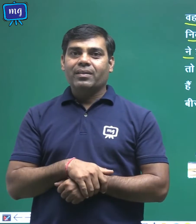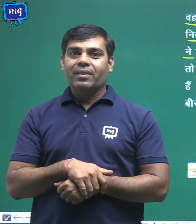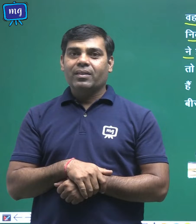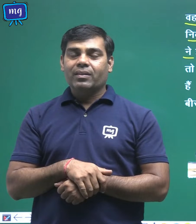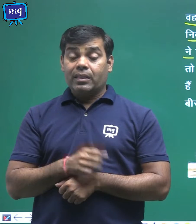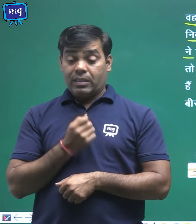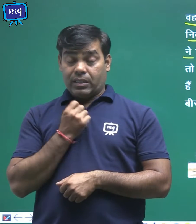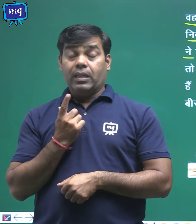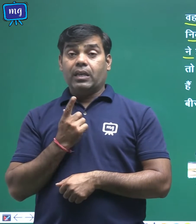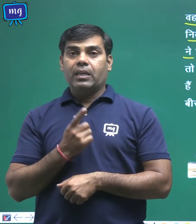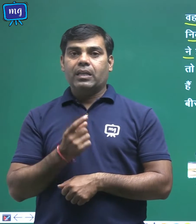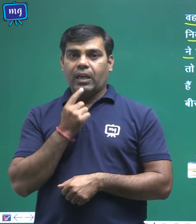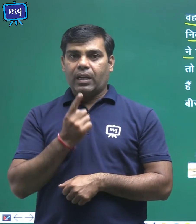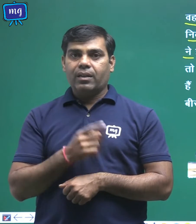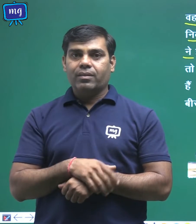झल्लाकर